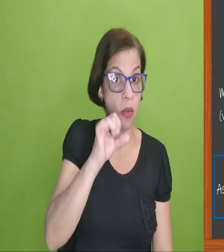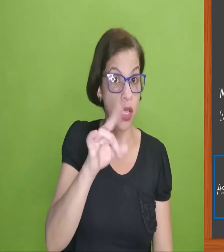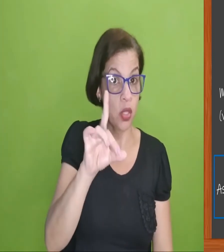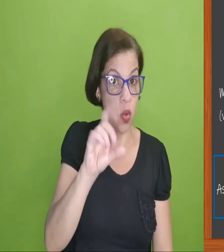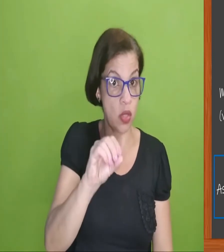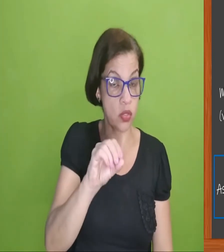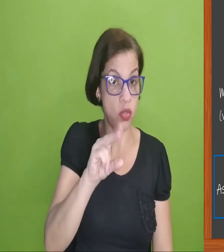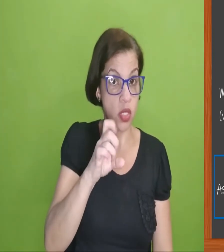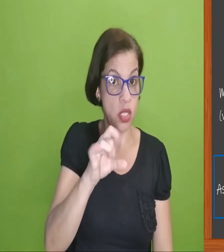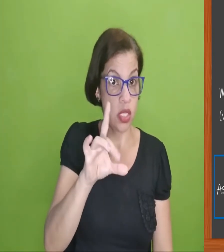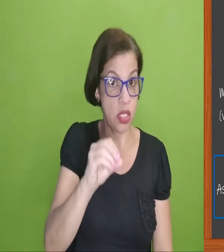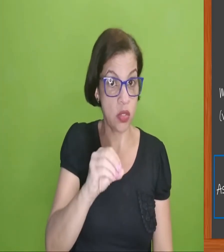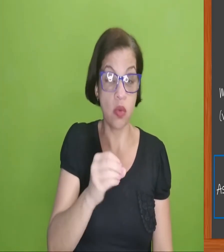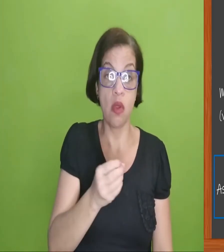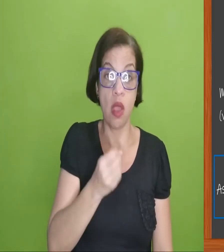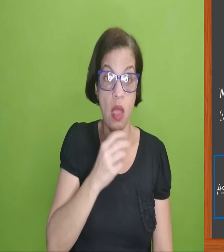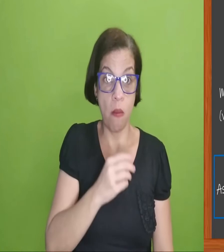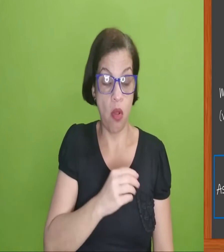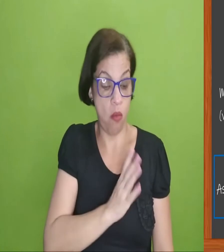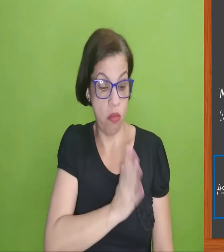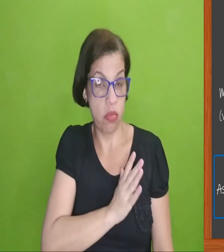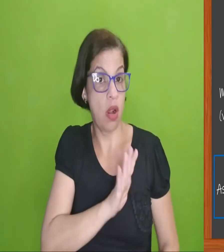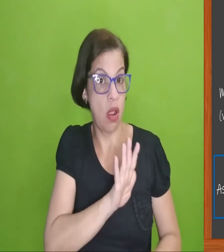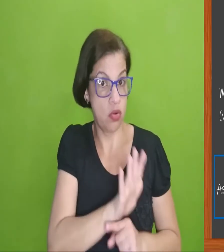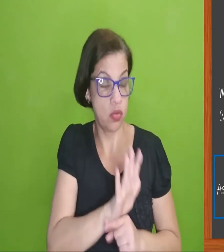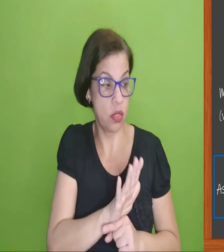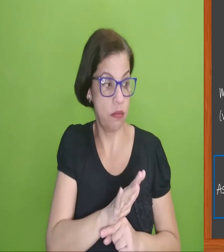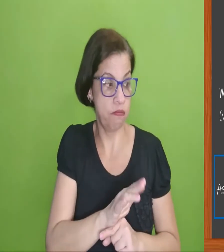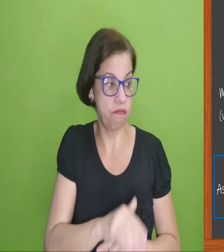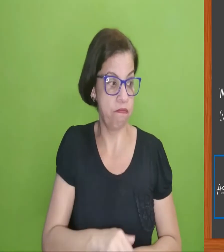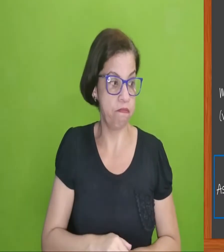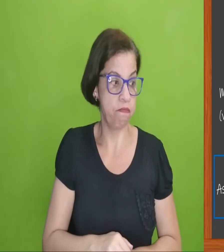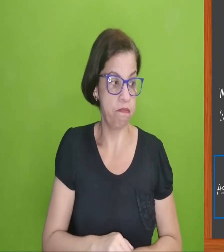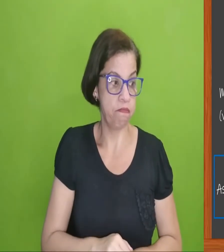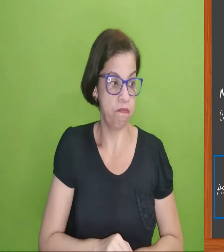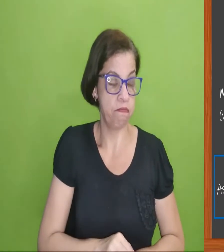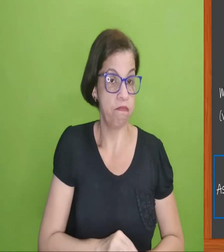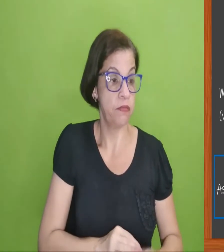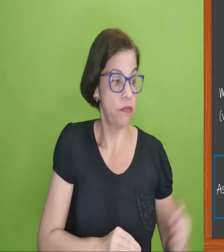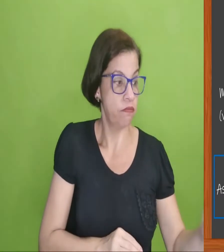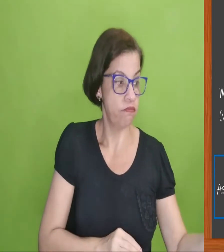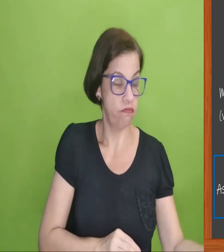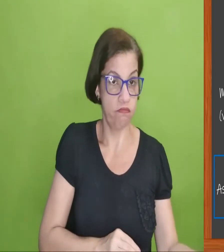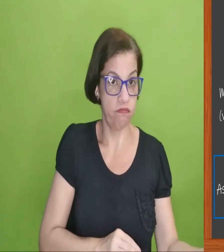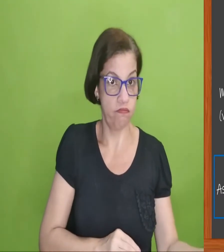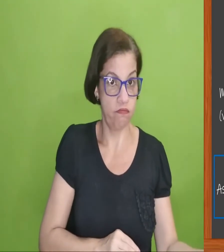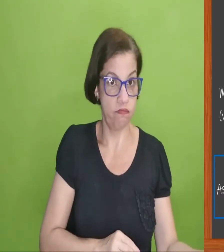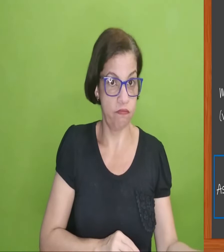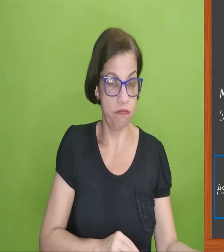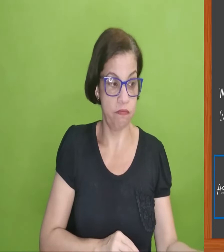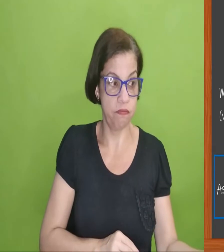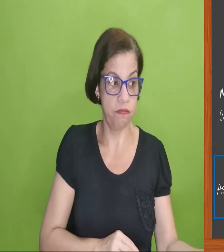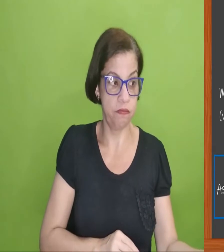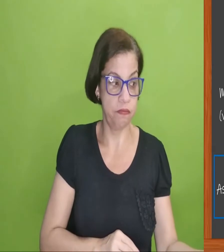potente vasodilatador coronariano. Por tudo isso, as estatinas são a primeira opção na prevenção primária